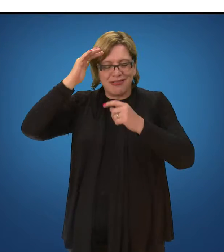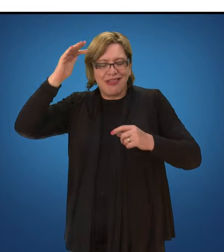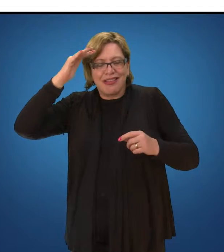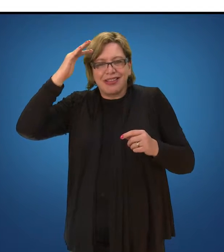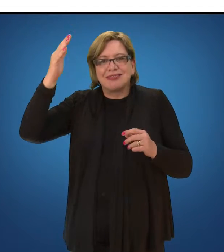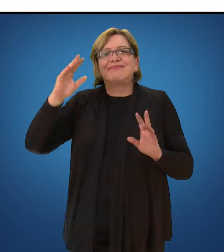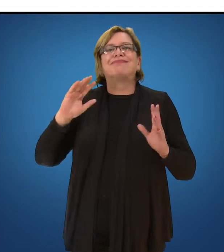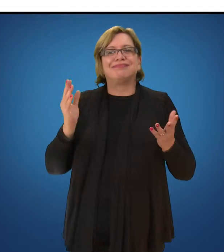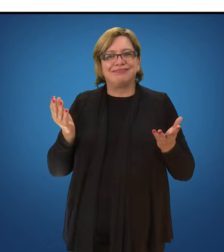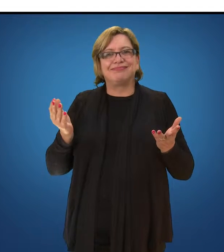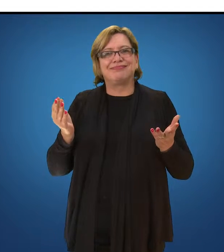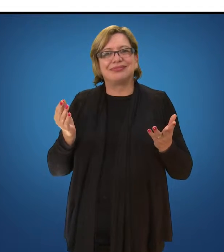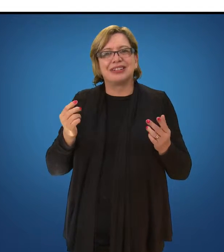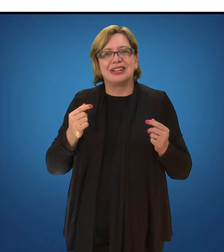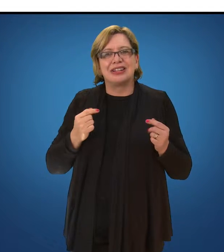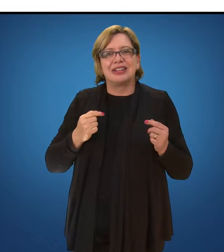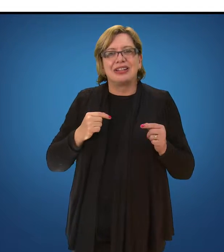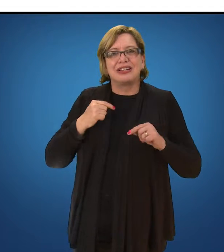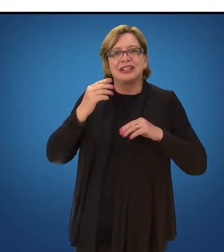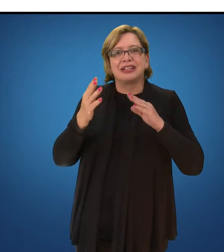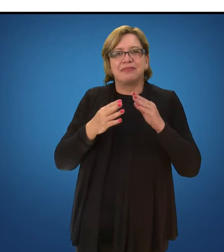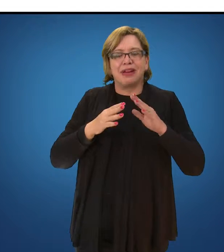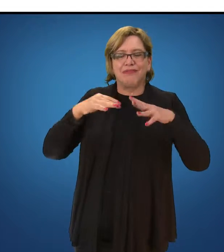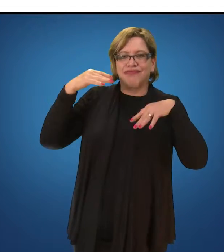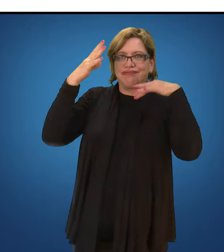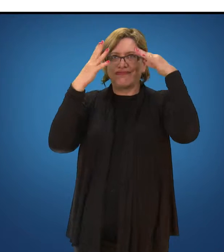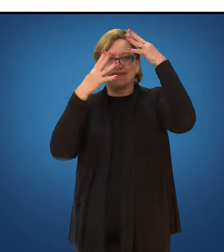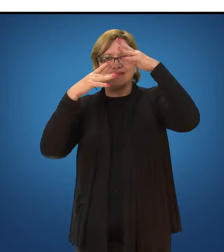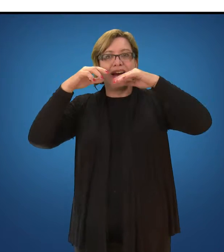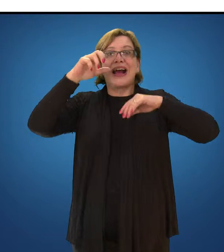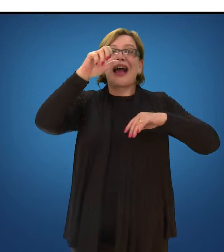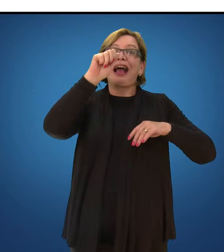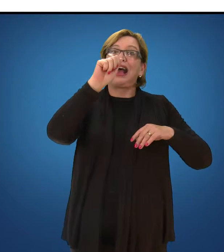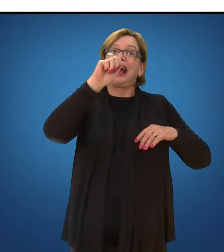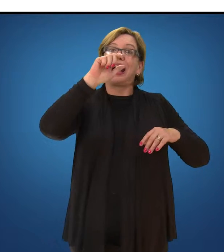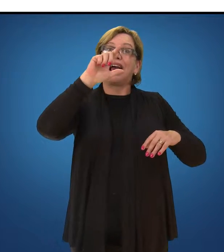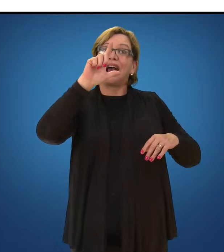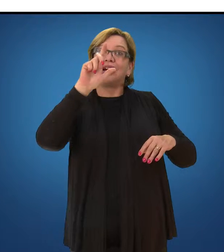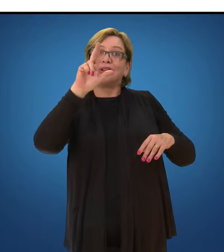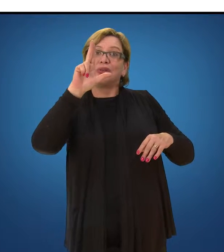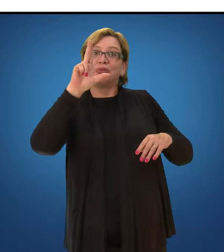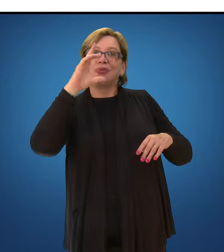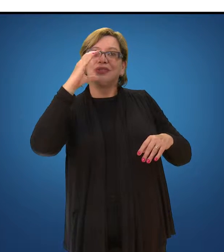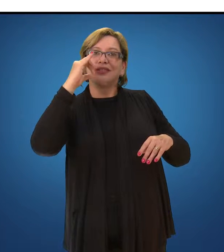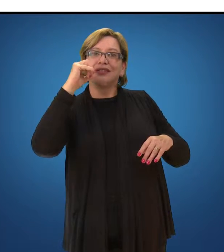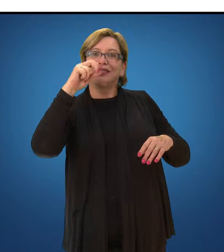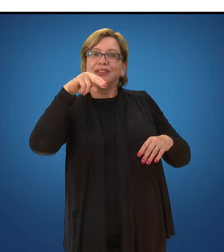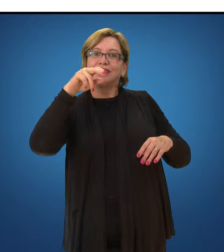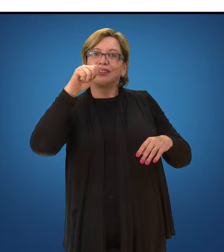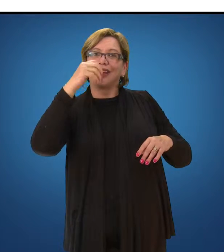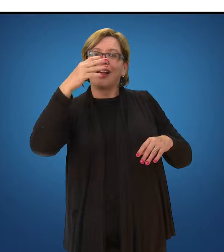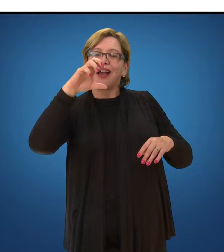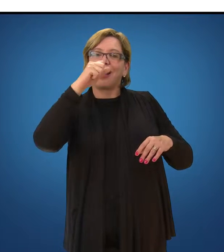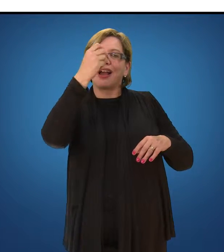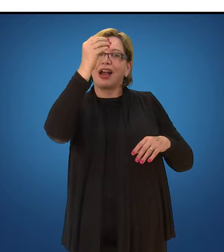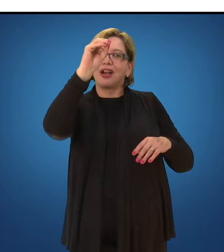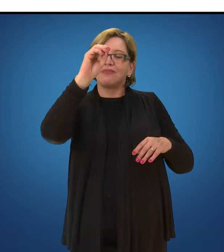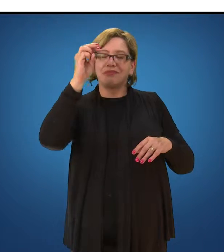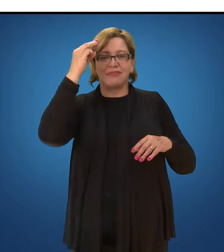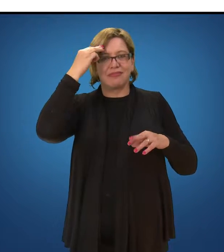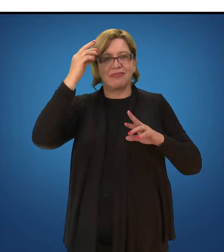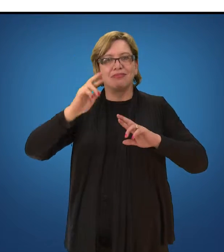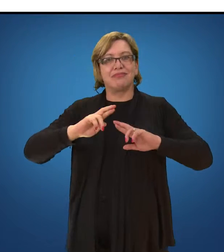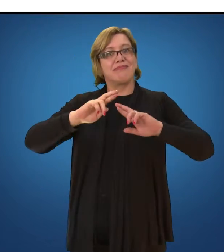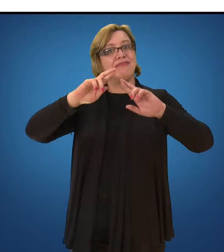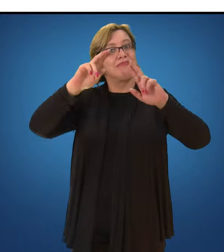um evento, ou mesmo da alucinação, quando eu creio que está acontecendo uma coisa, um evento que de fato